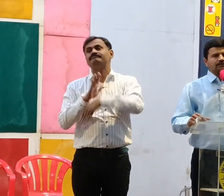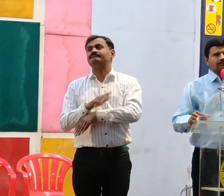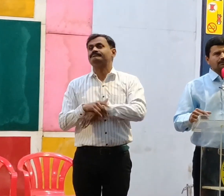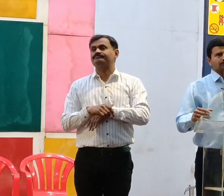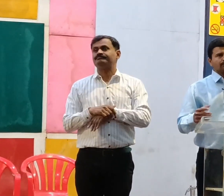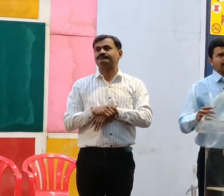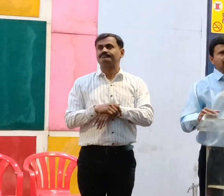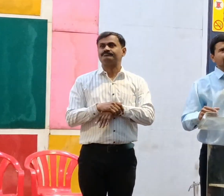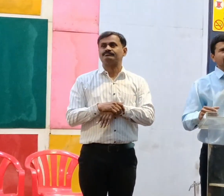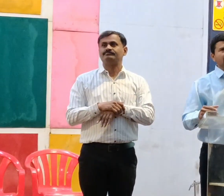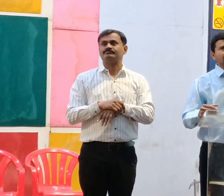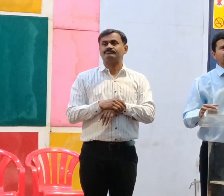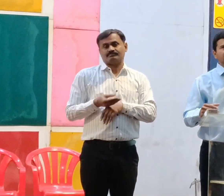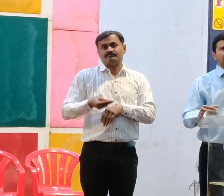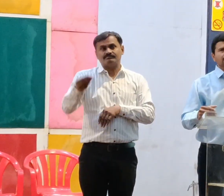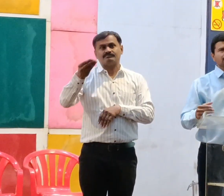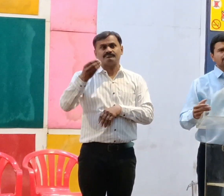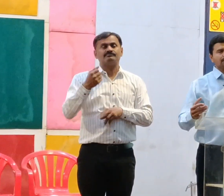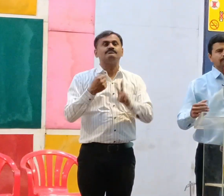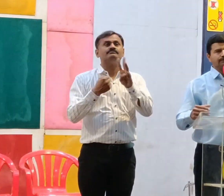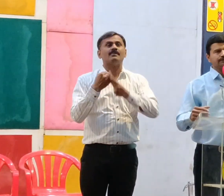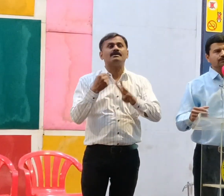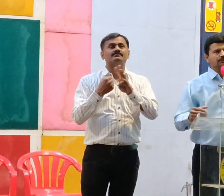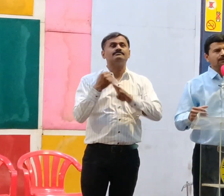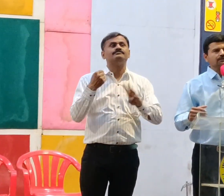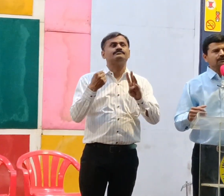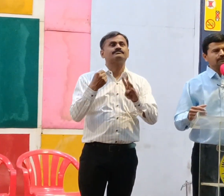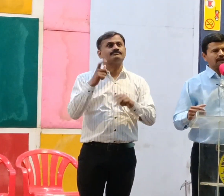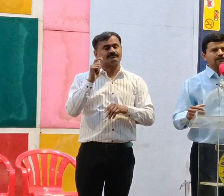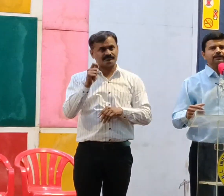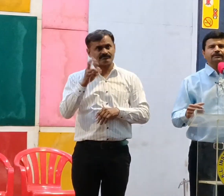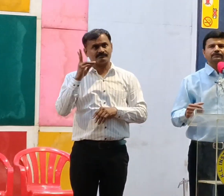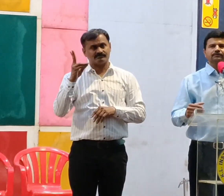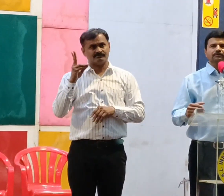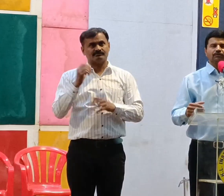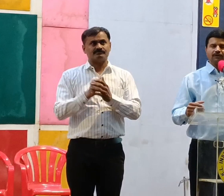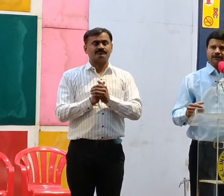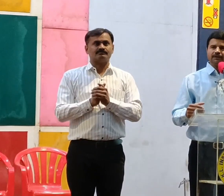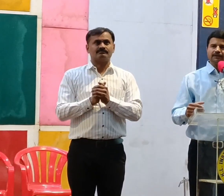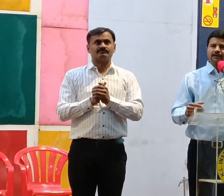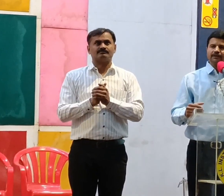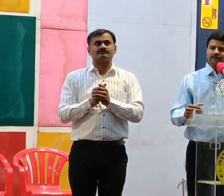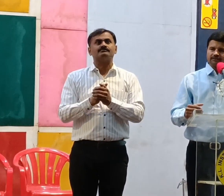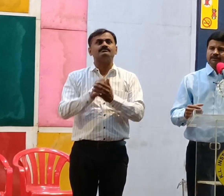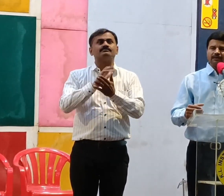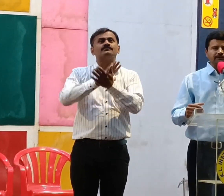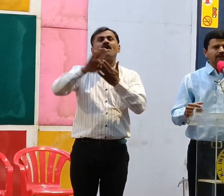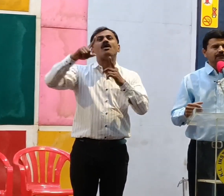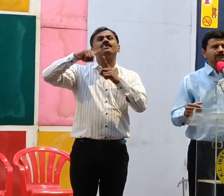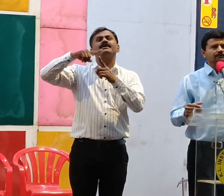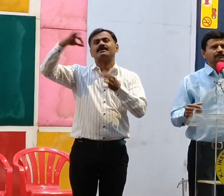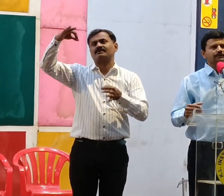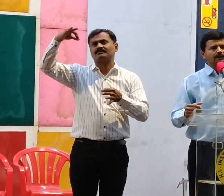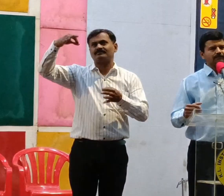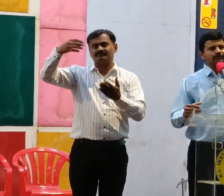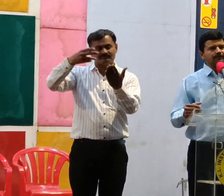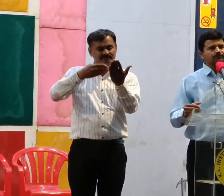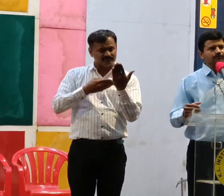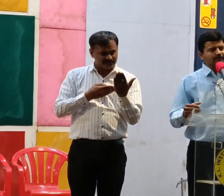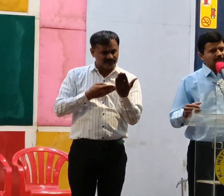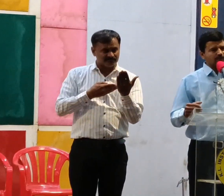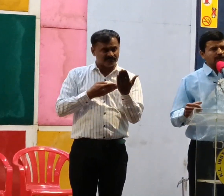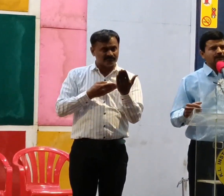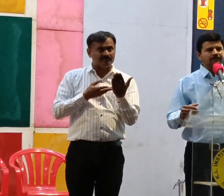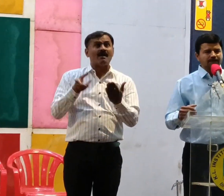આપણે માર્ચ મહિનામાં ધોરણ 10 અને 12 હોલ ટિકિટ એટલે કે રસીદ આવી જાય ત્યારે પણ